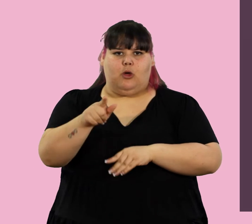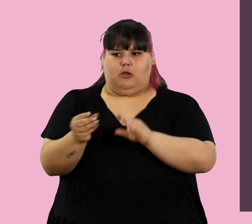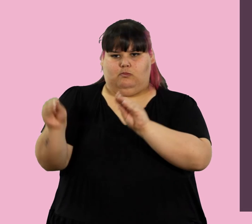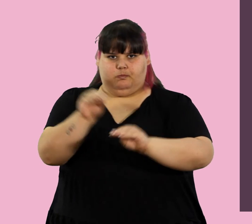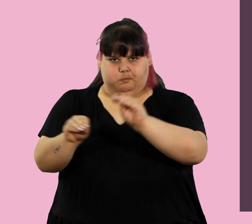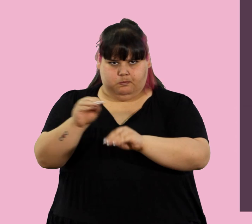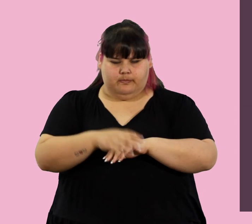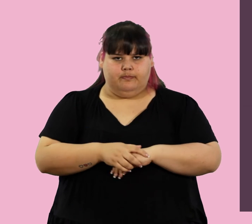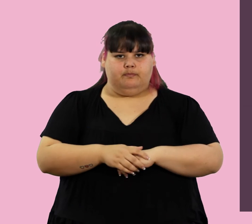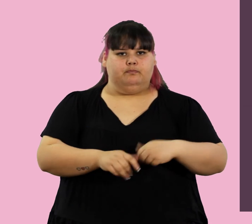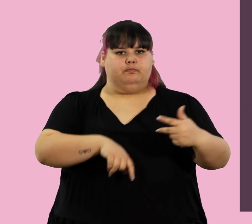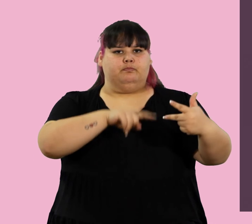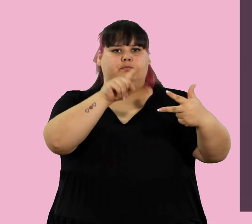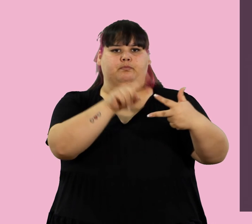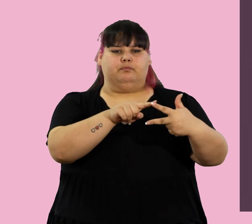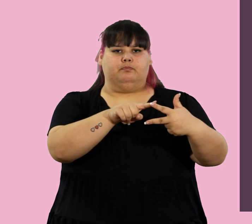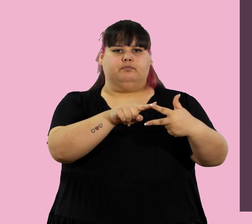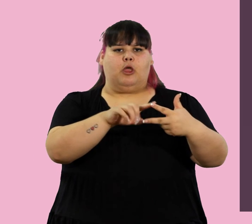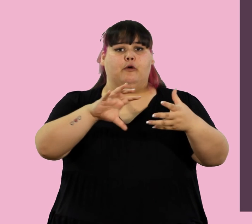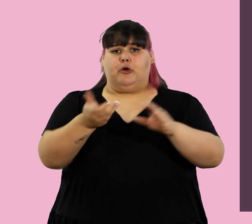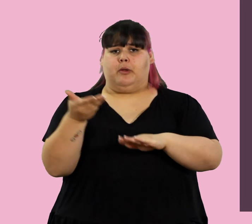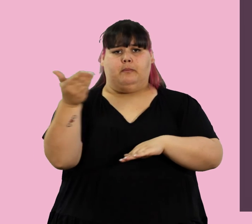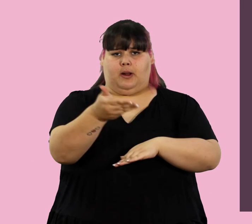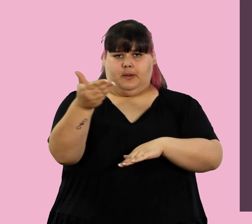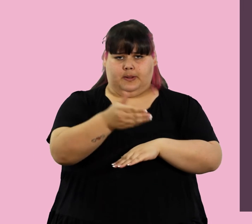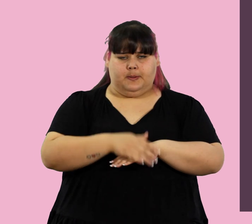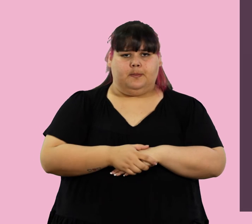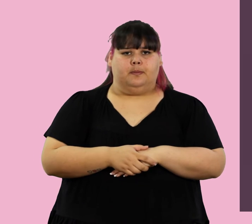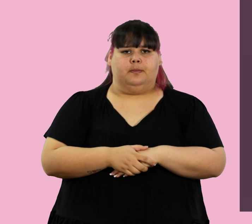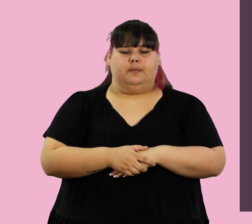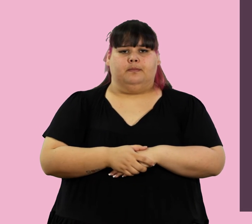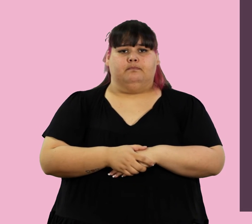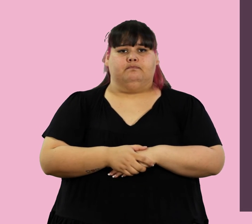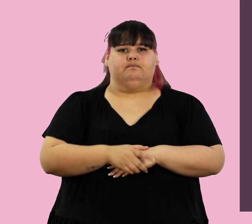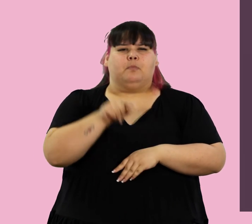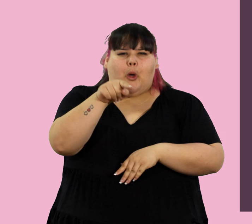2. De forma presencial. Al momento de tramitar tu